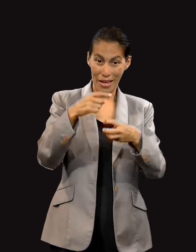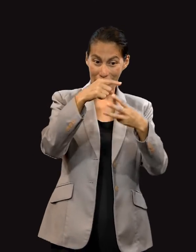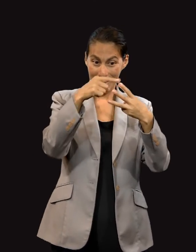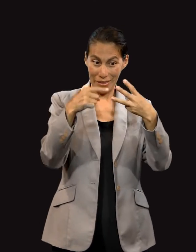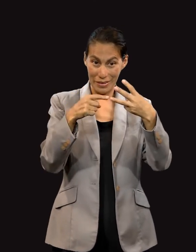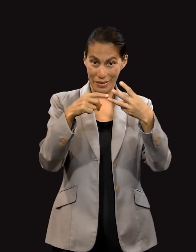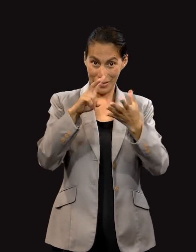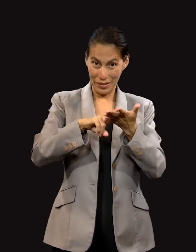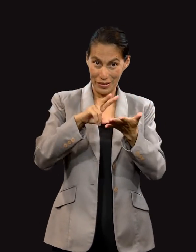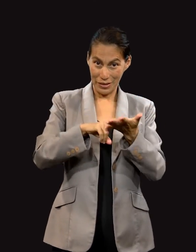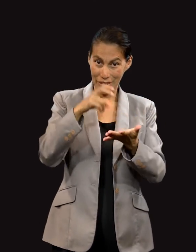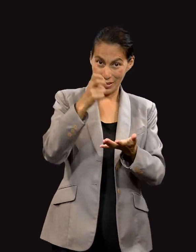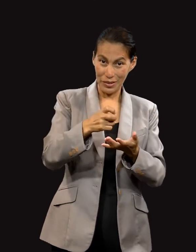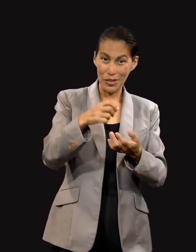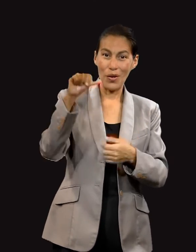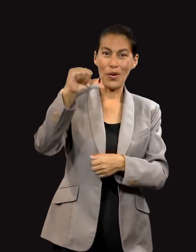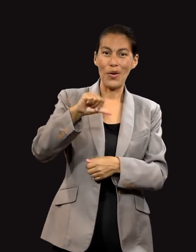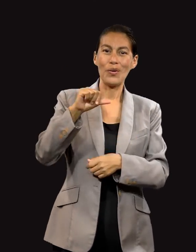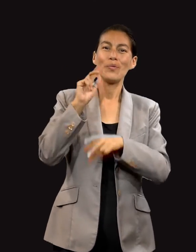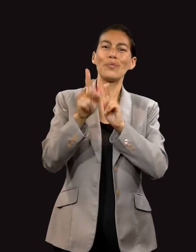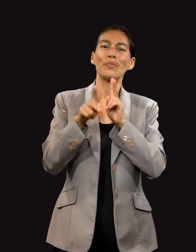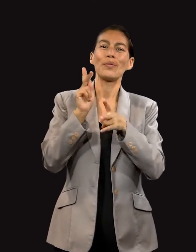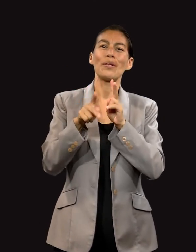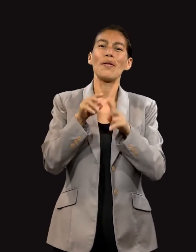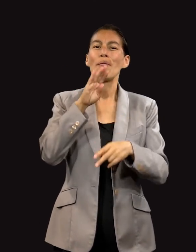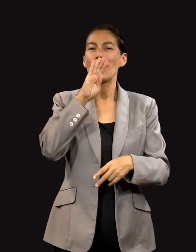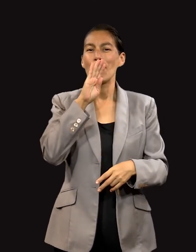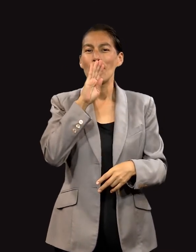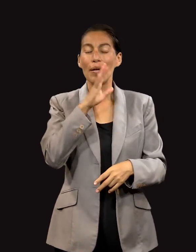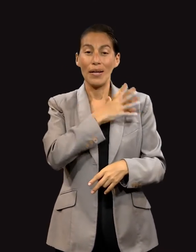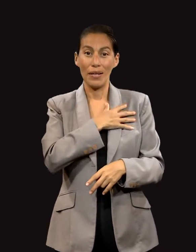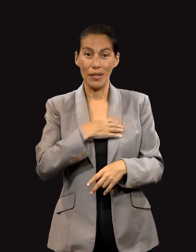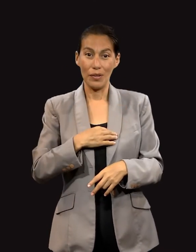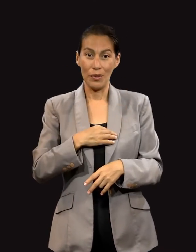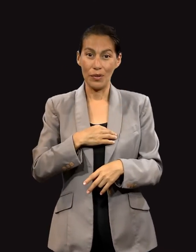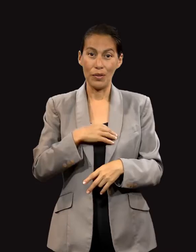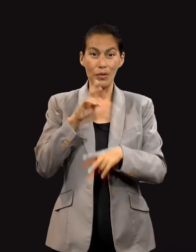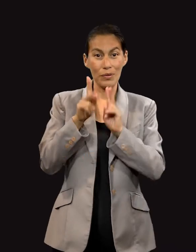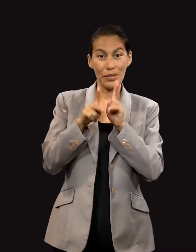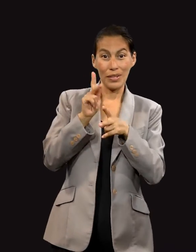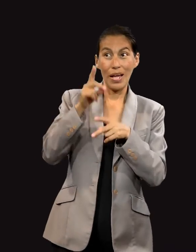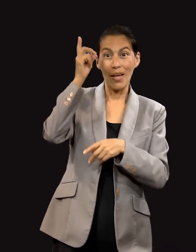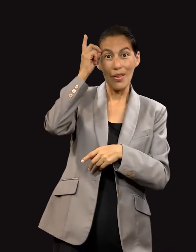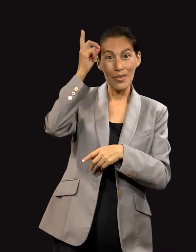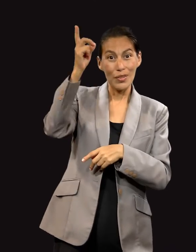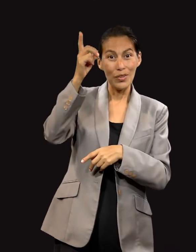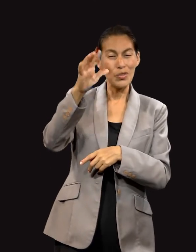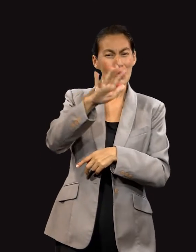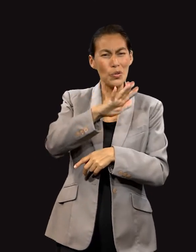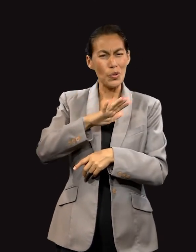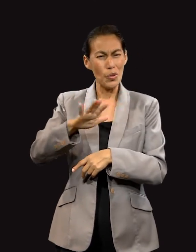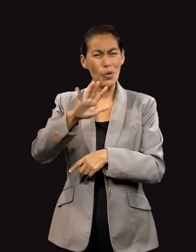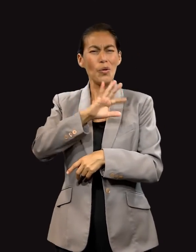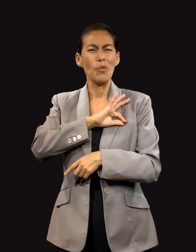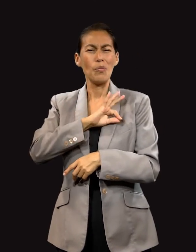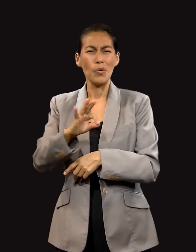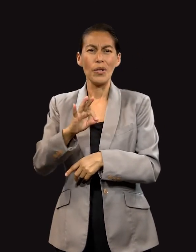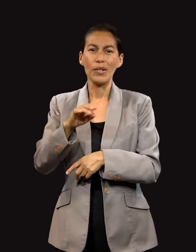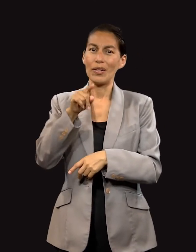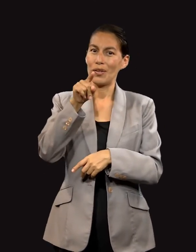en las experiencias de una madre y una hija que nos contarán del Dios de lo